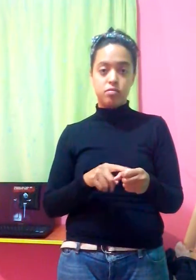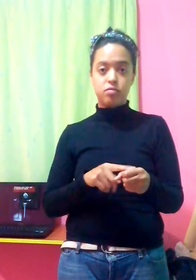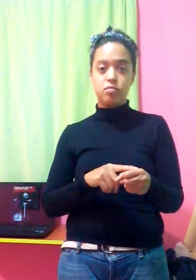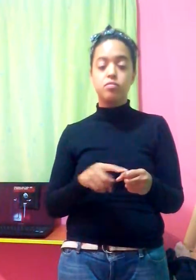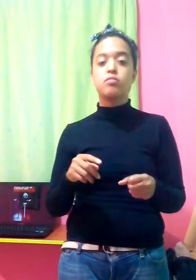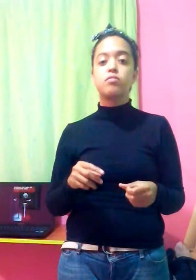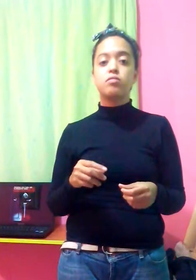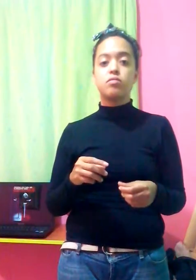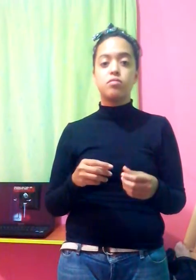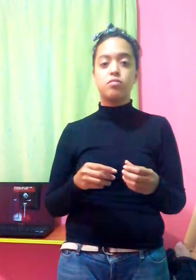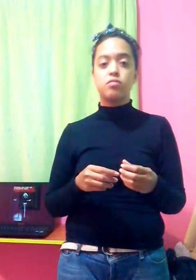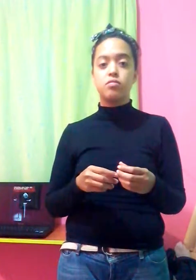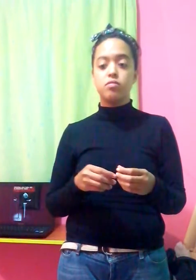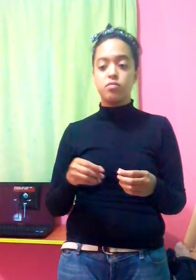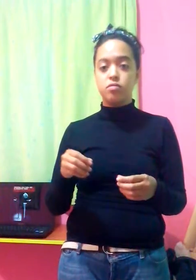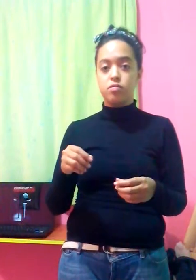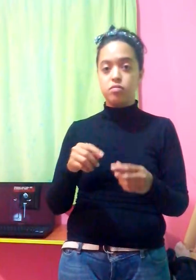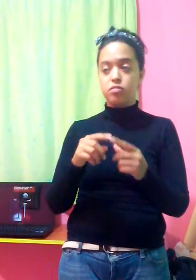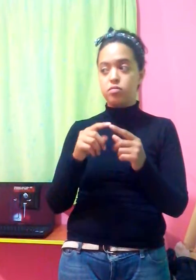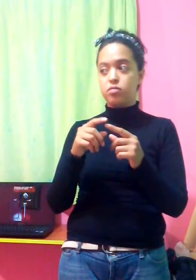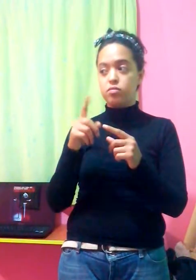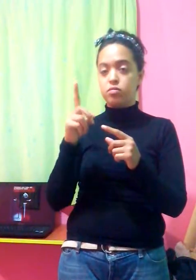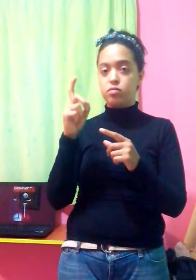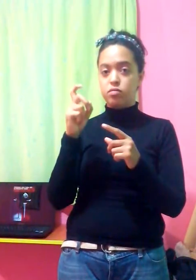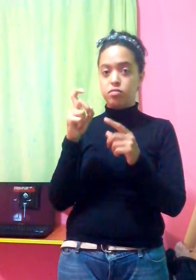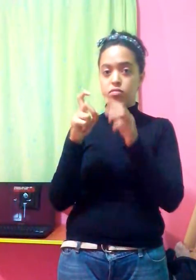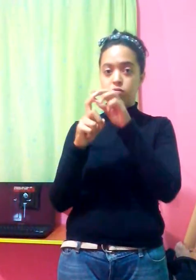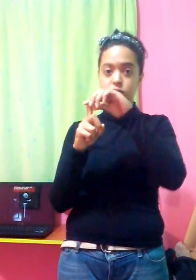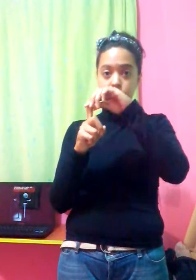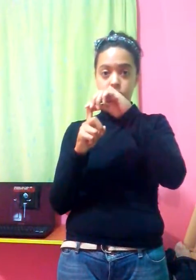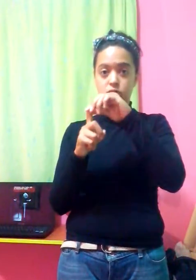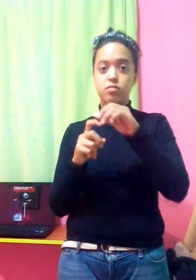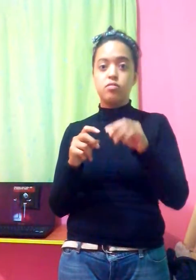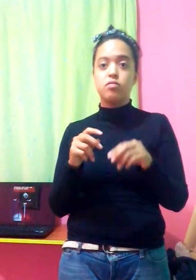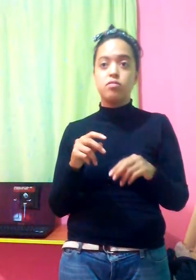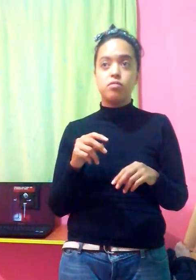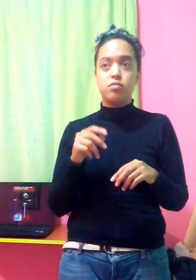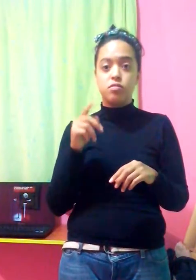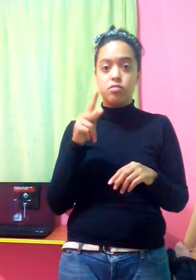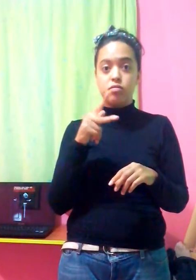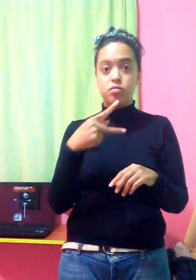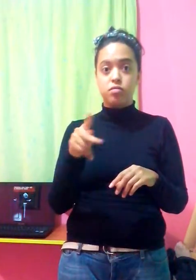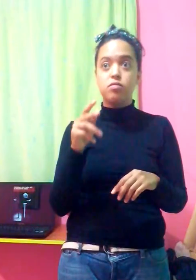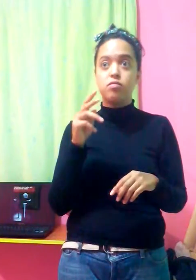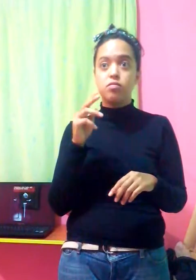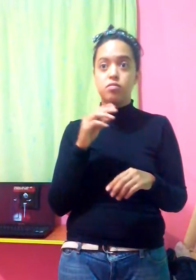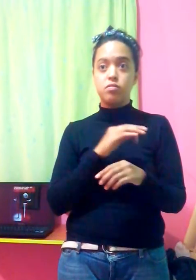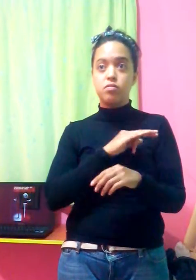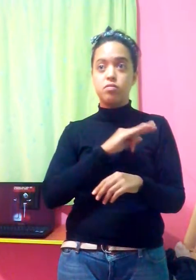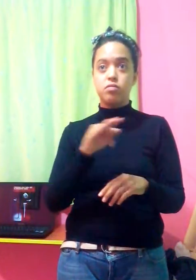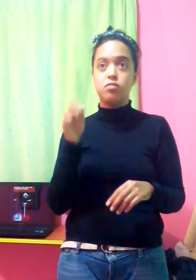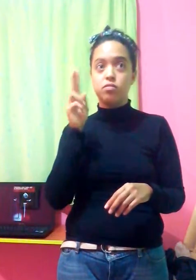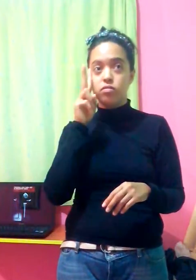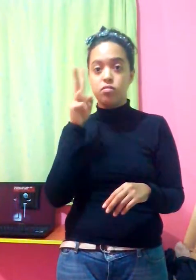en la noche y está oscuro, gracias a los bastones tú puedes ver. Resulta que la mujer tiene, según ciertas